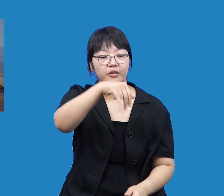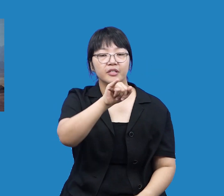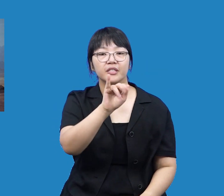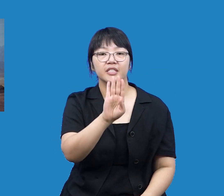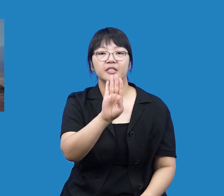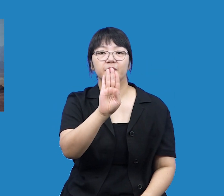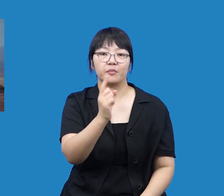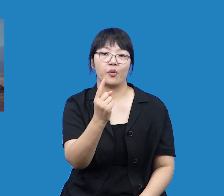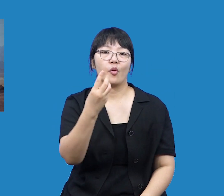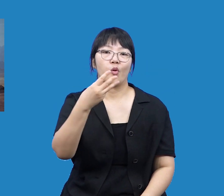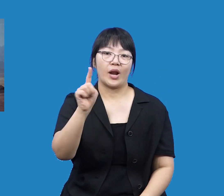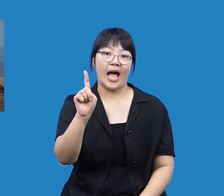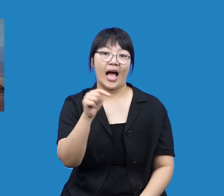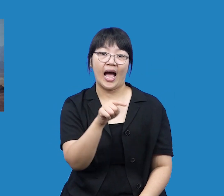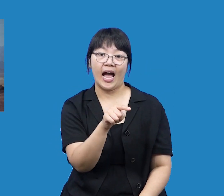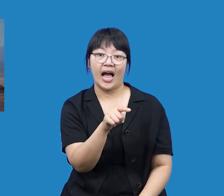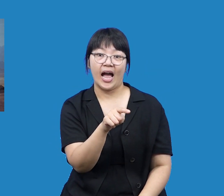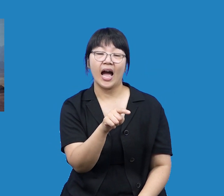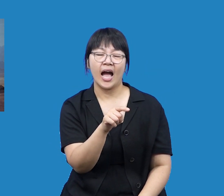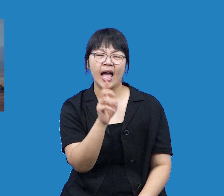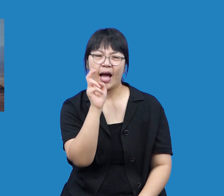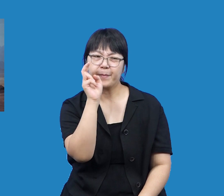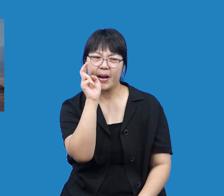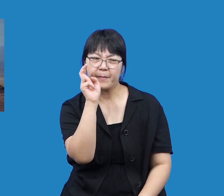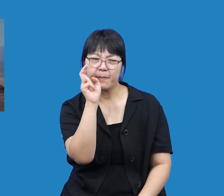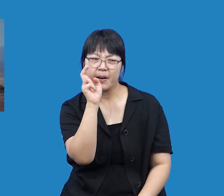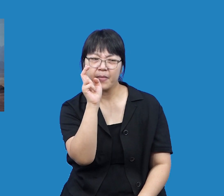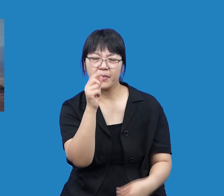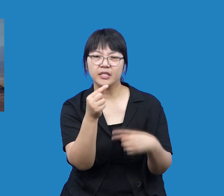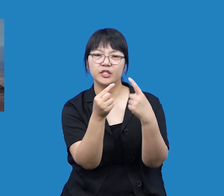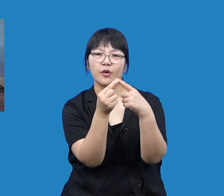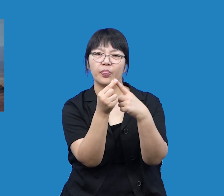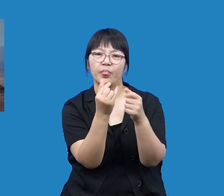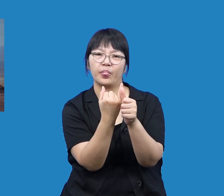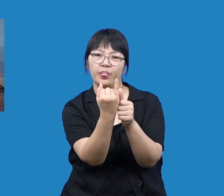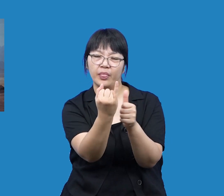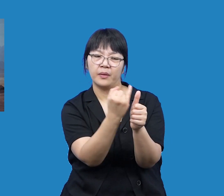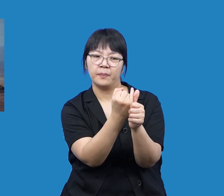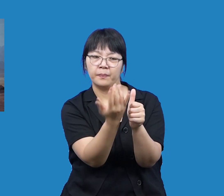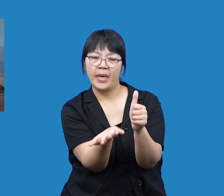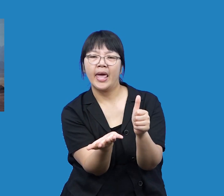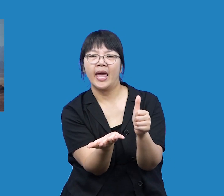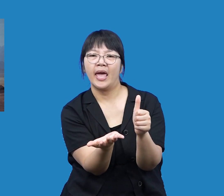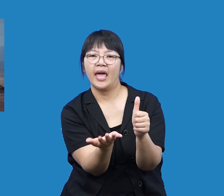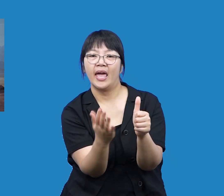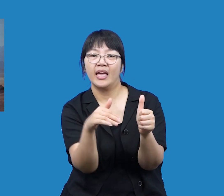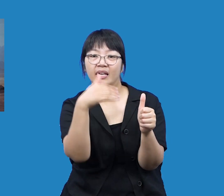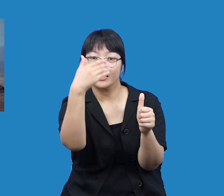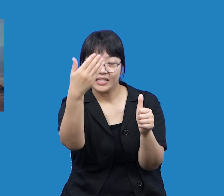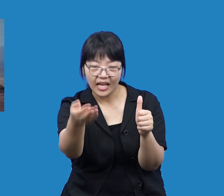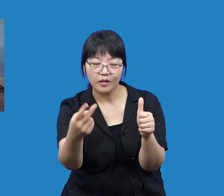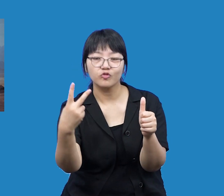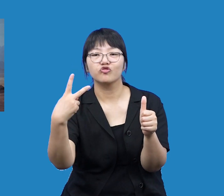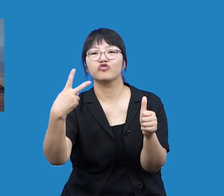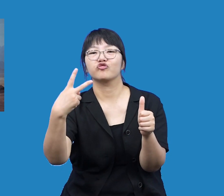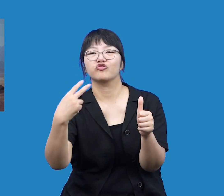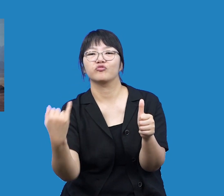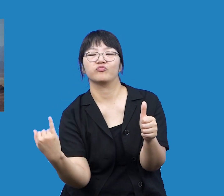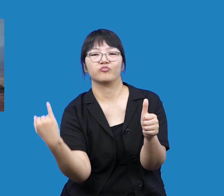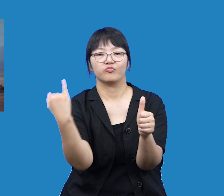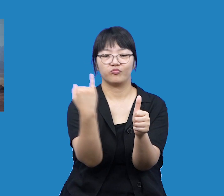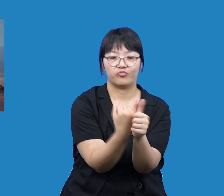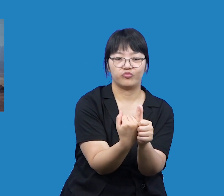자, 그러니까 아마도 모세의 첫 아내였던 십보라가 죽고 나서 재혼을